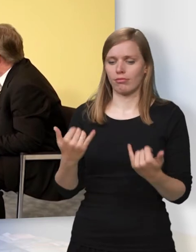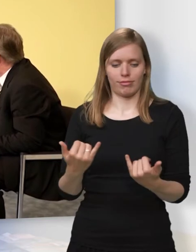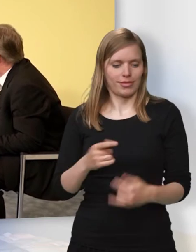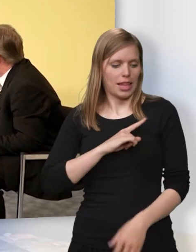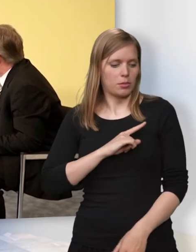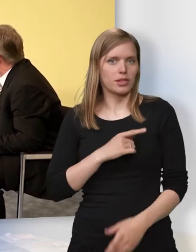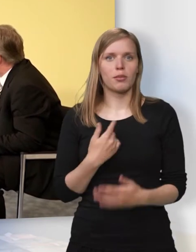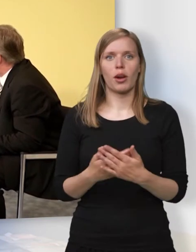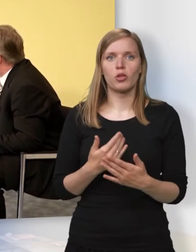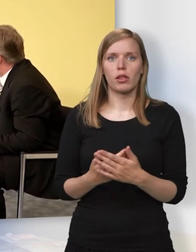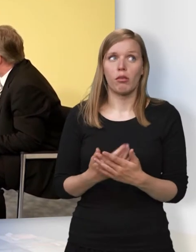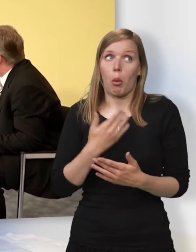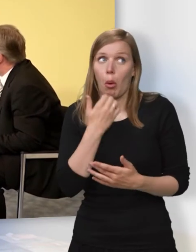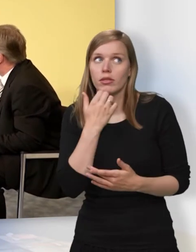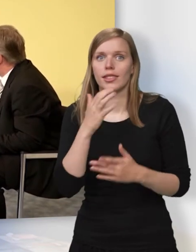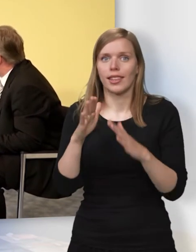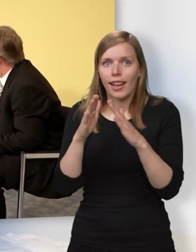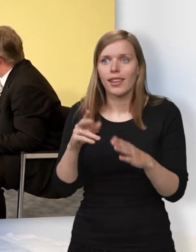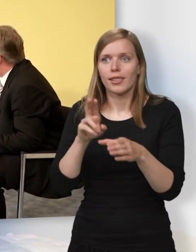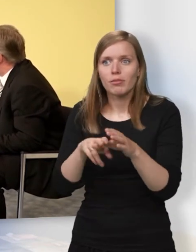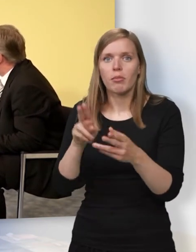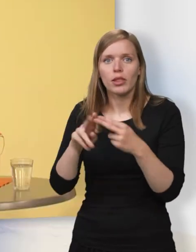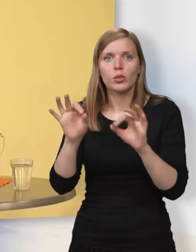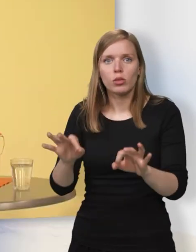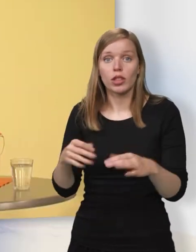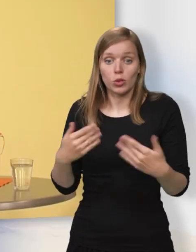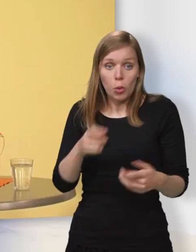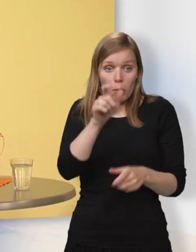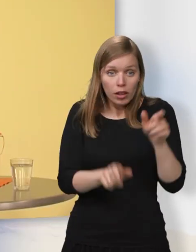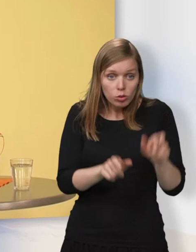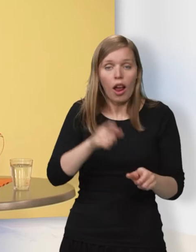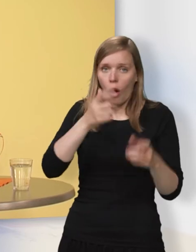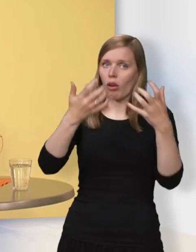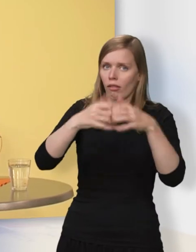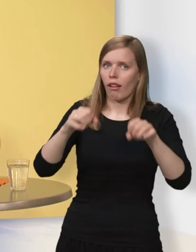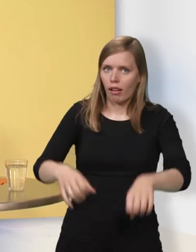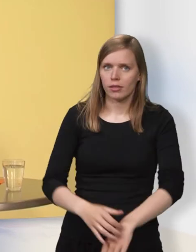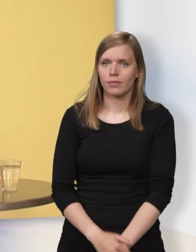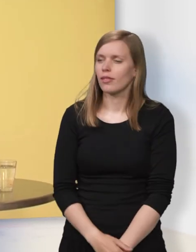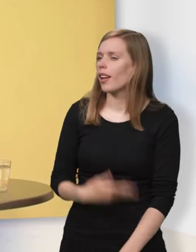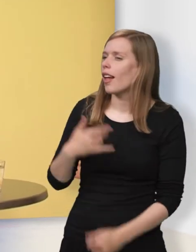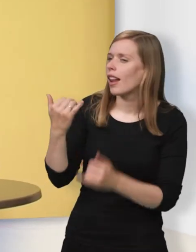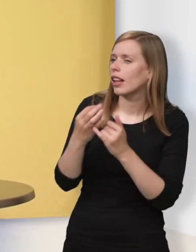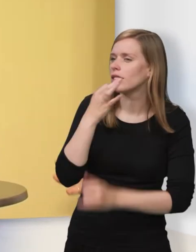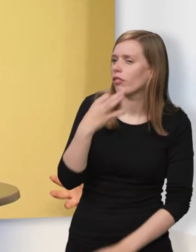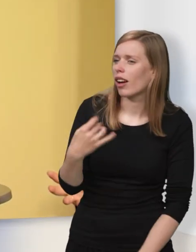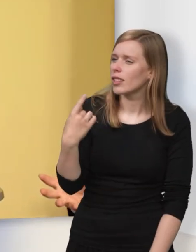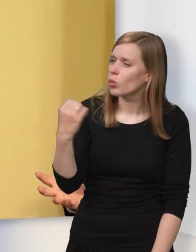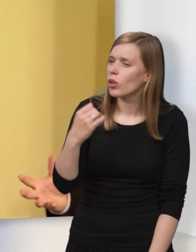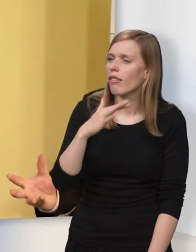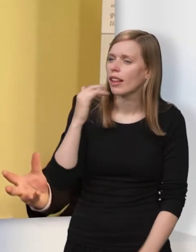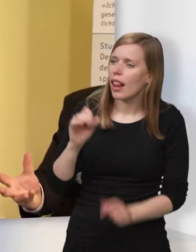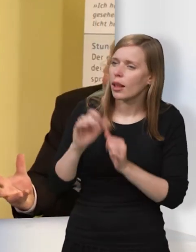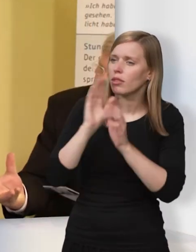aber hoffentlich in die Kirche passt, dass solche Personen auch verträglich sind. Mhm. Letzte Frage. Ein Mann mit so viel